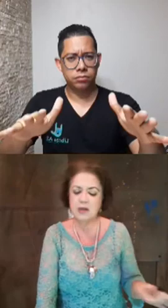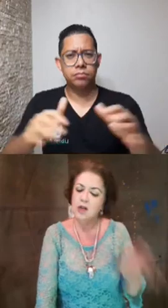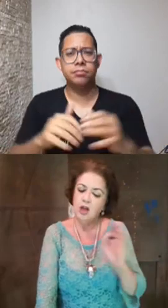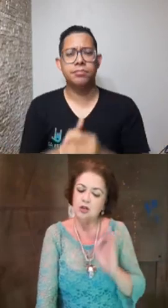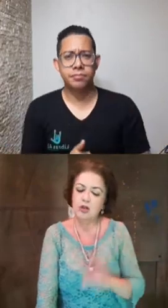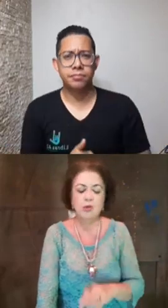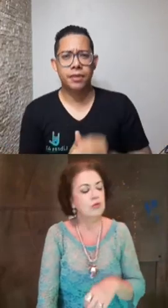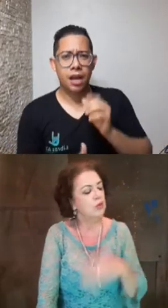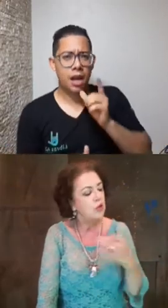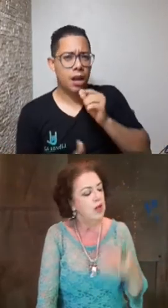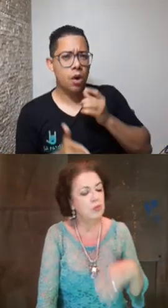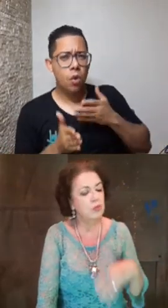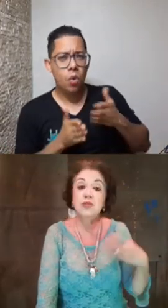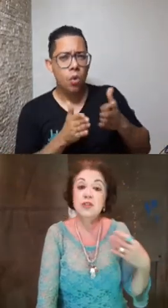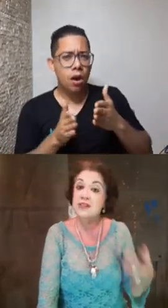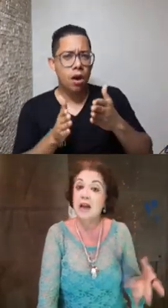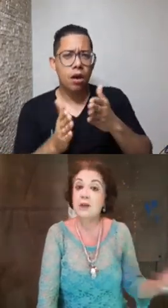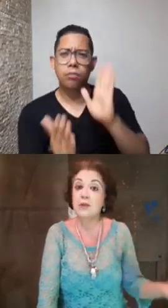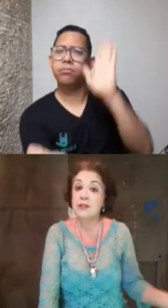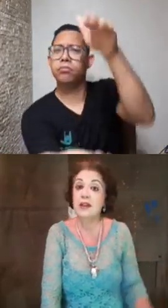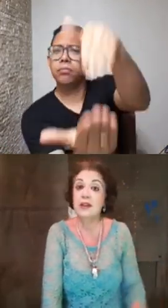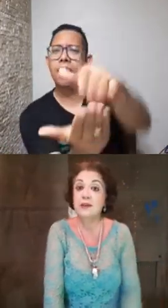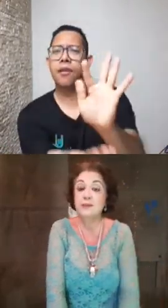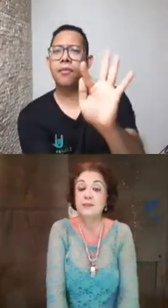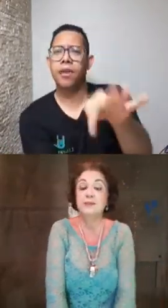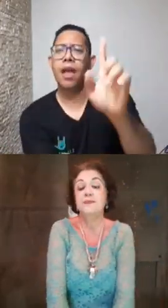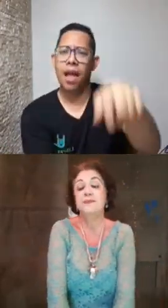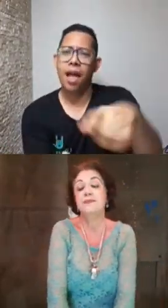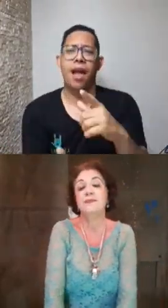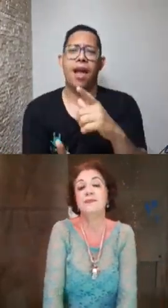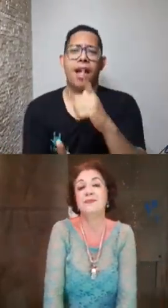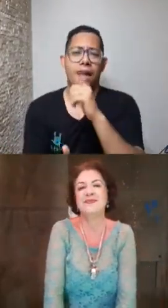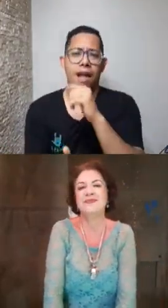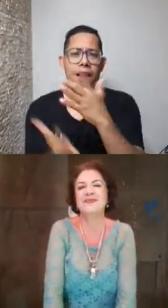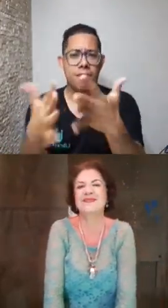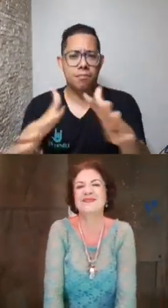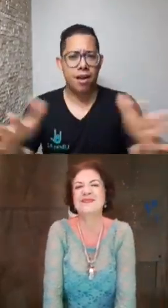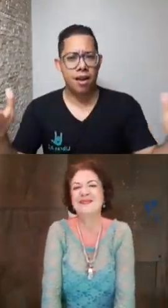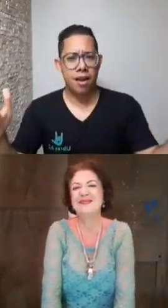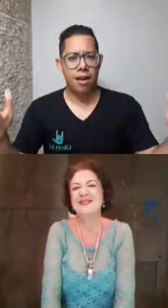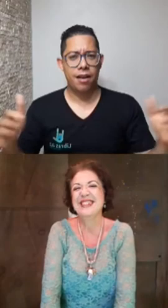mar, todo rio deságua no oceano.